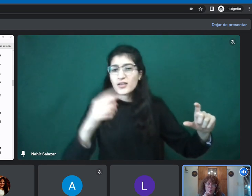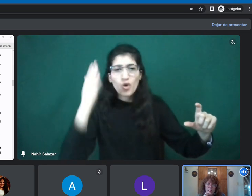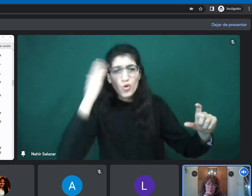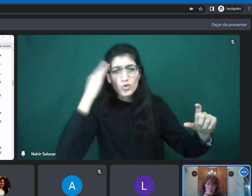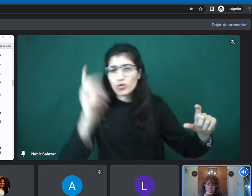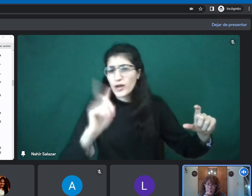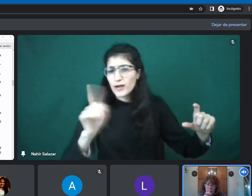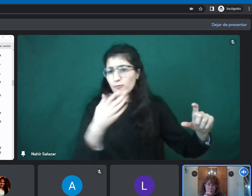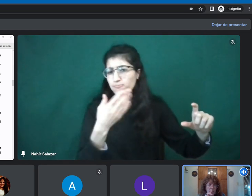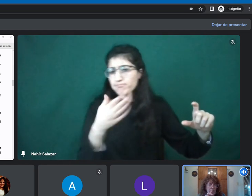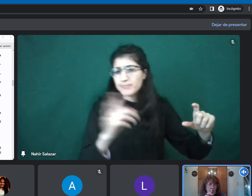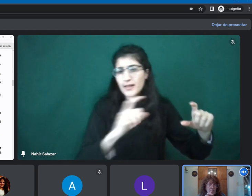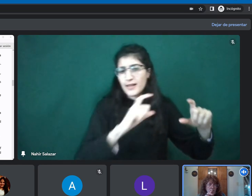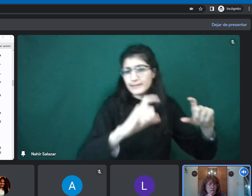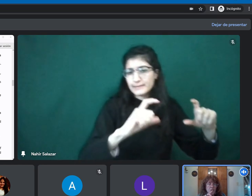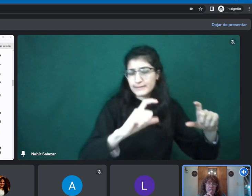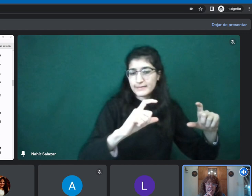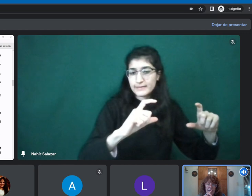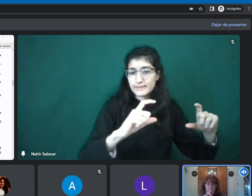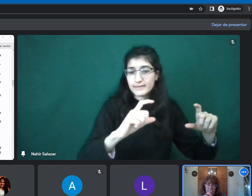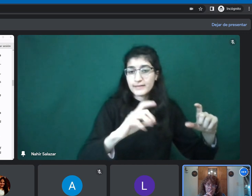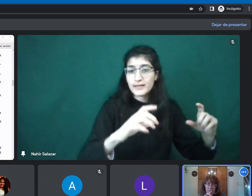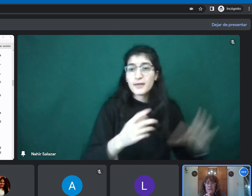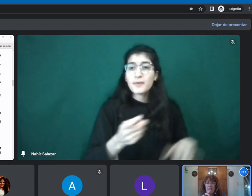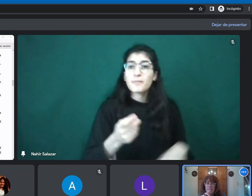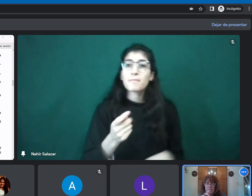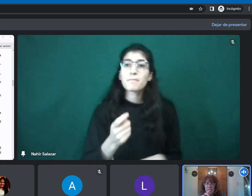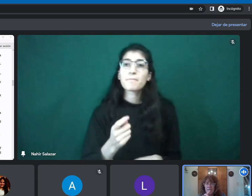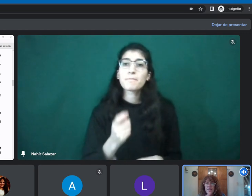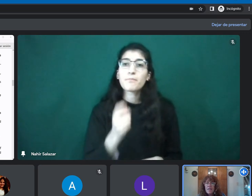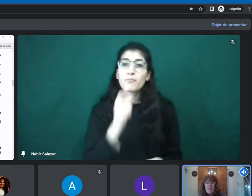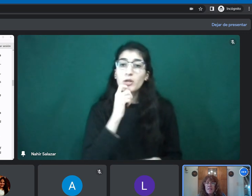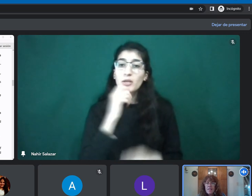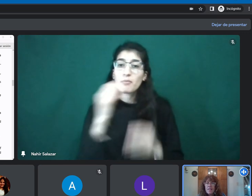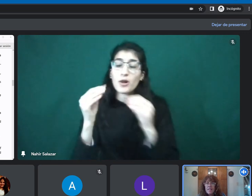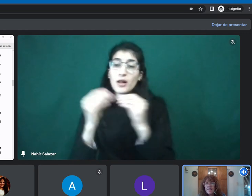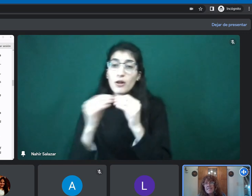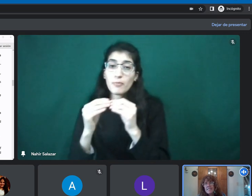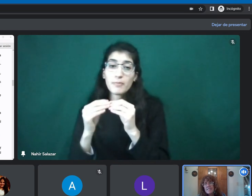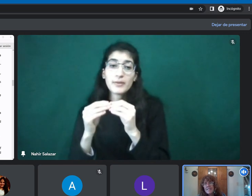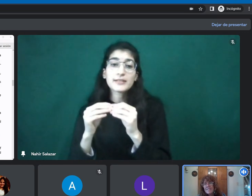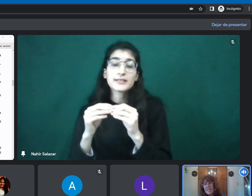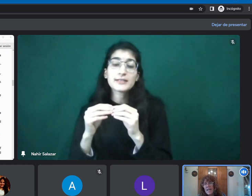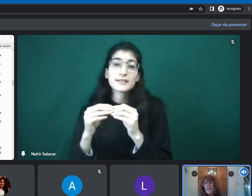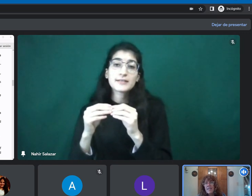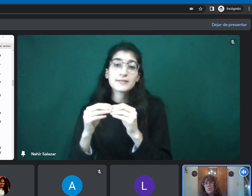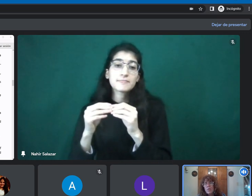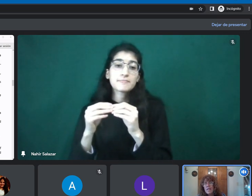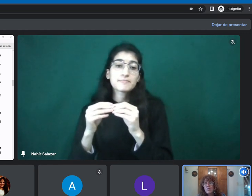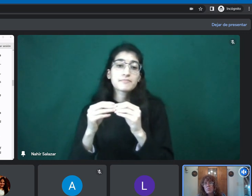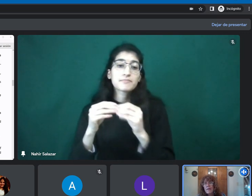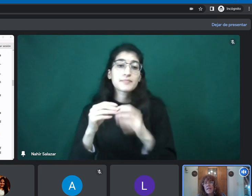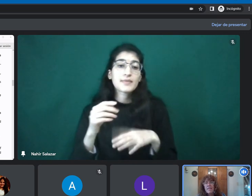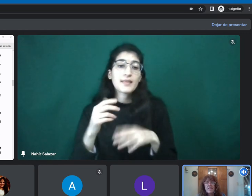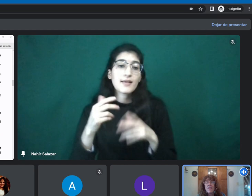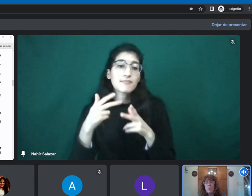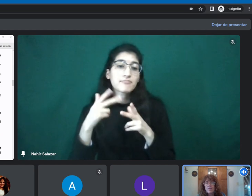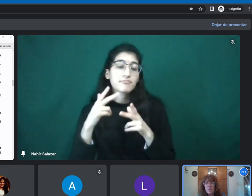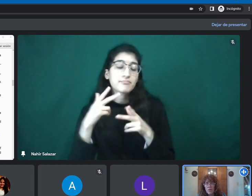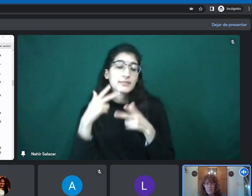no me acuerdo quién lo leyó, Leonela. ¿Sí? Y que esas ciencias sean naturales, humanas y de la educación.